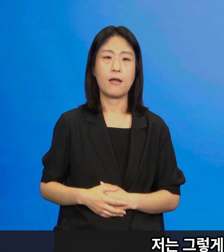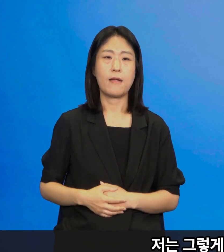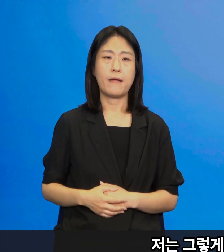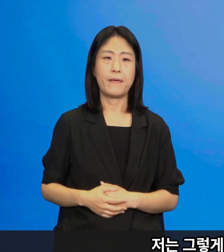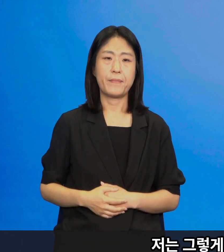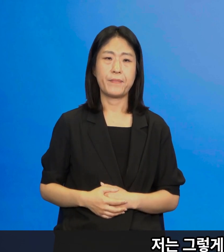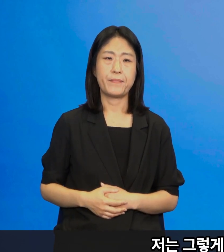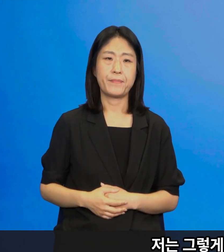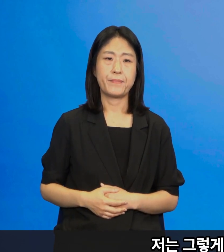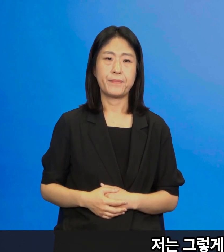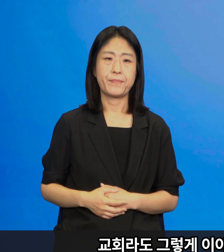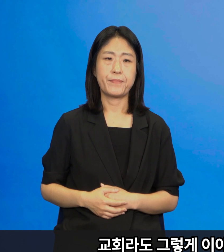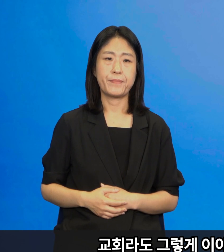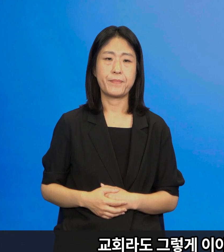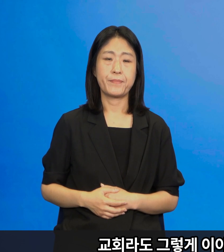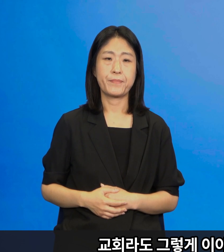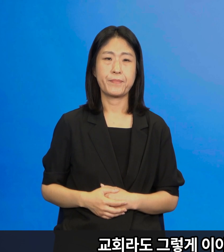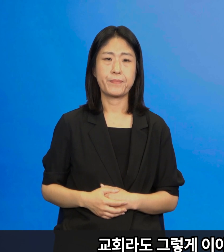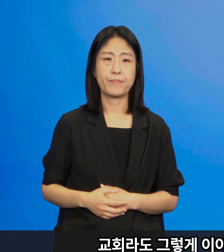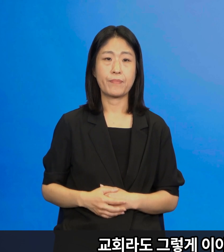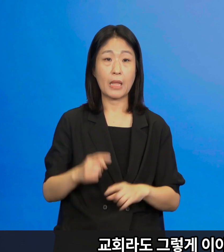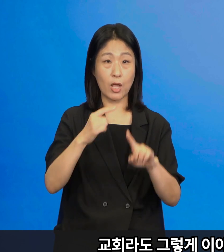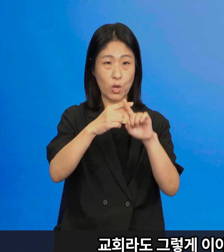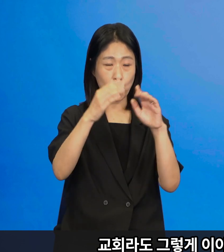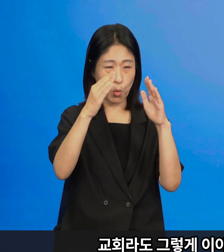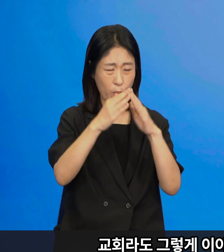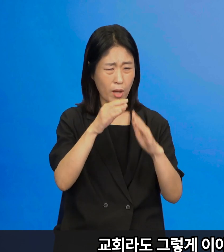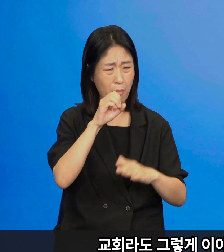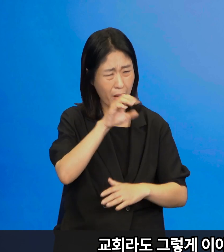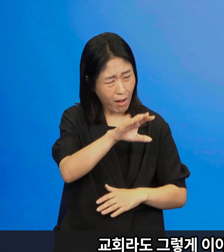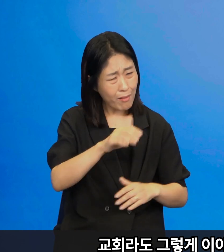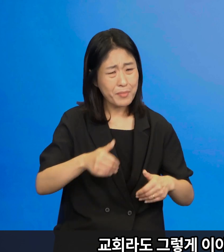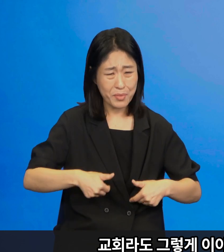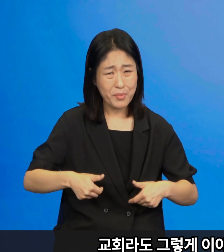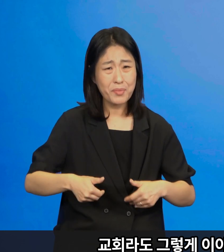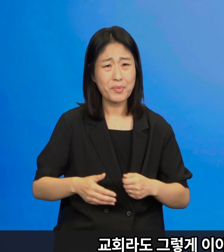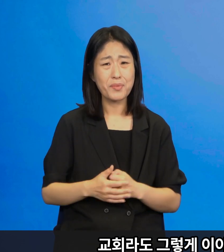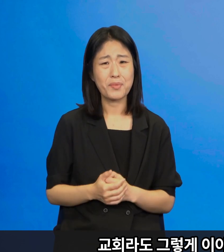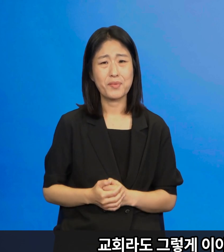줍니다. 교회라도 그렇게 이야기해 줘야 될 거 아닌가요?